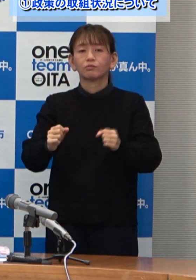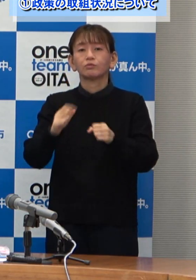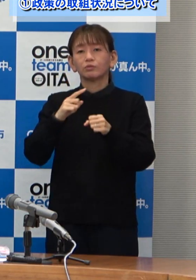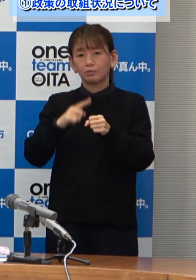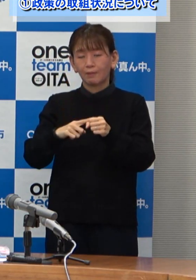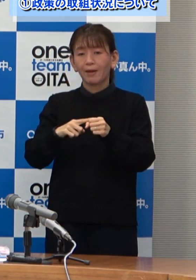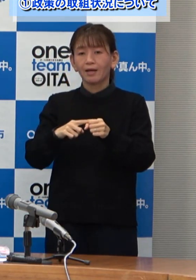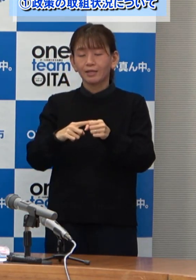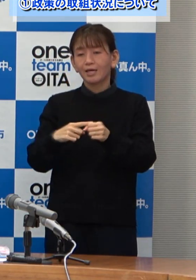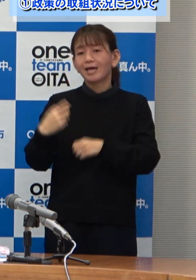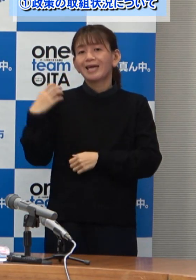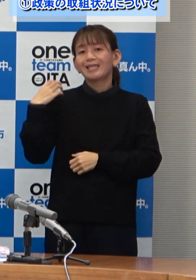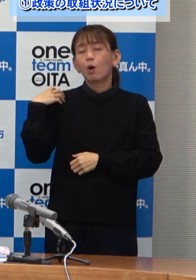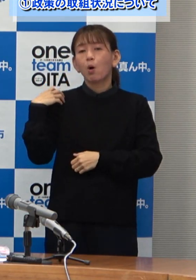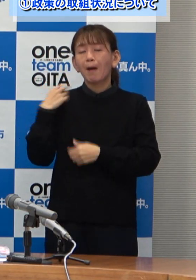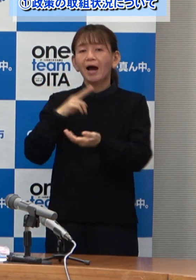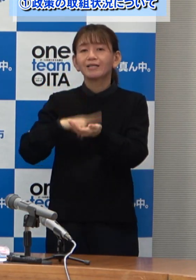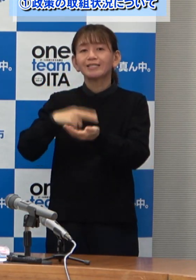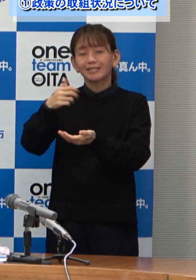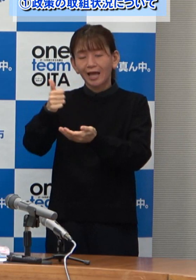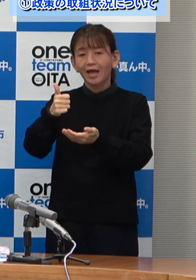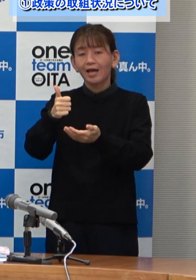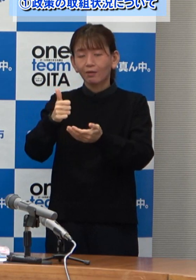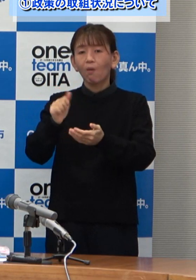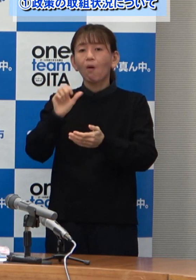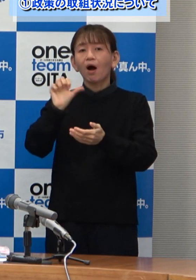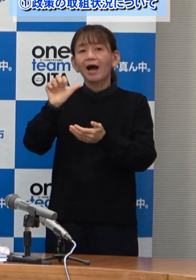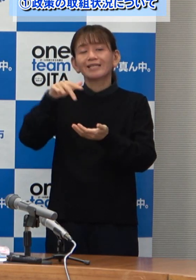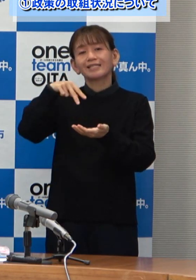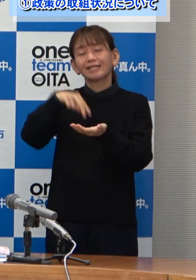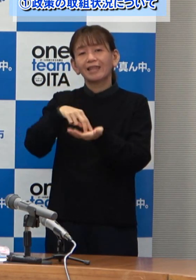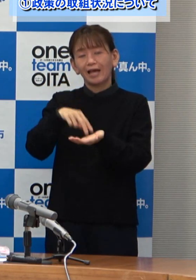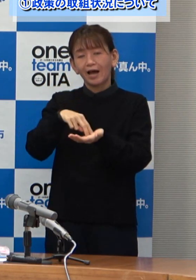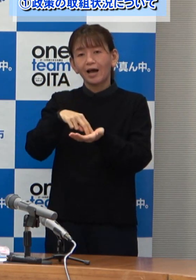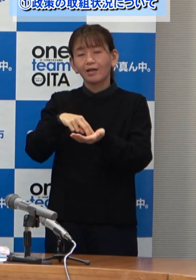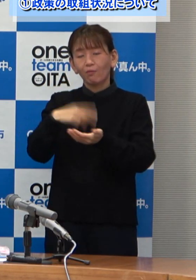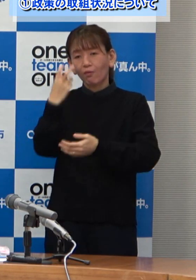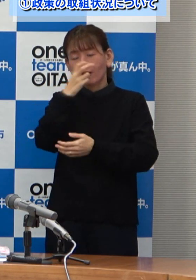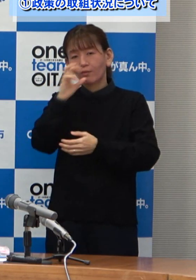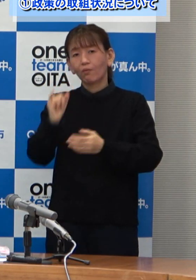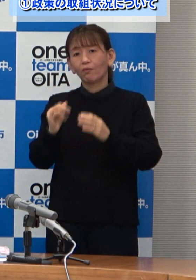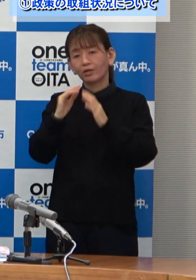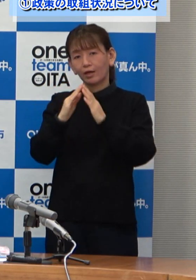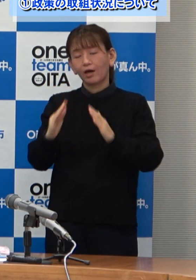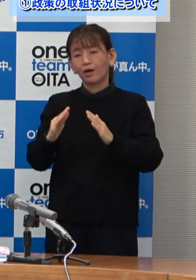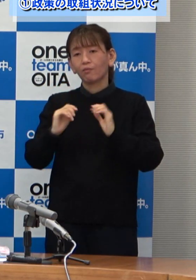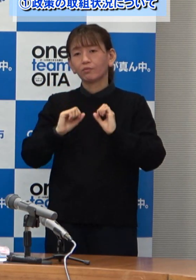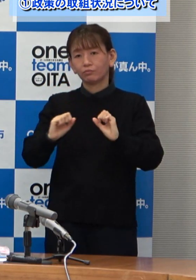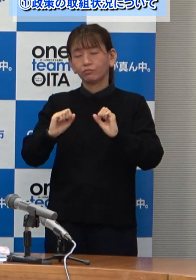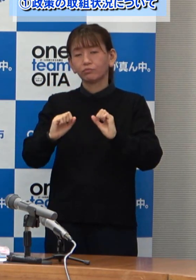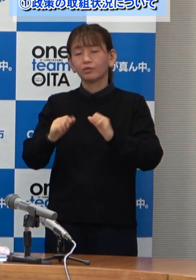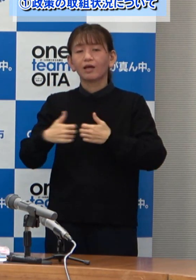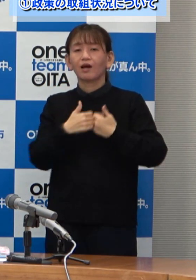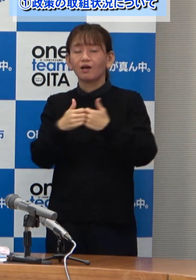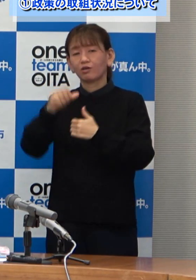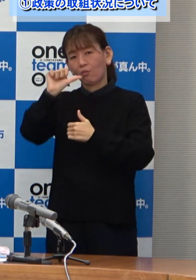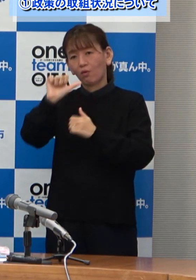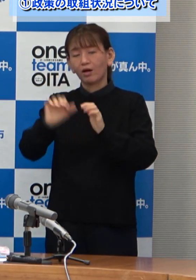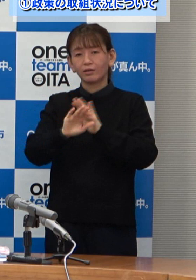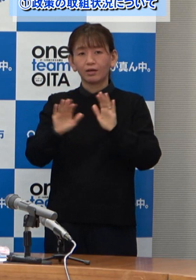制及び初期救急医療体制あり方検討委員会というものを行って5回開催しており